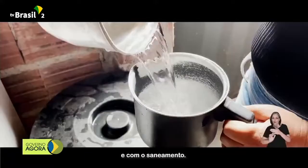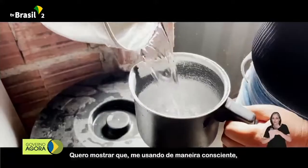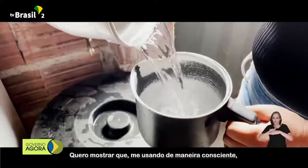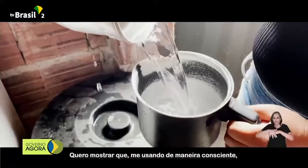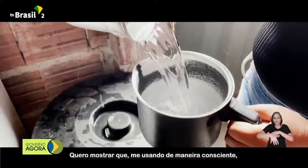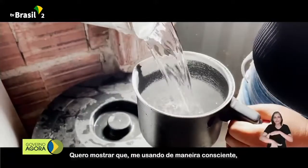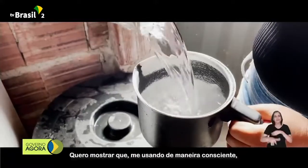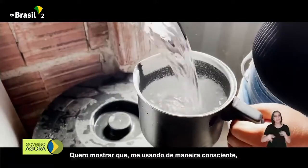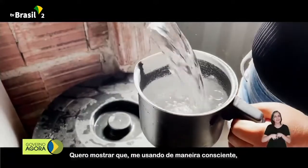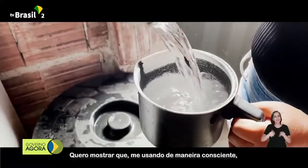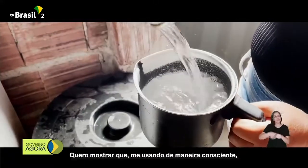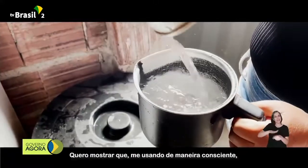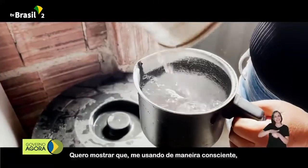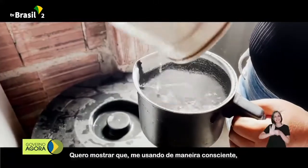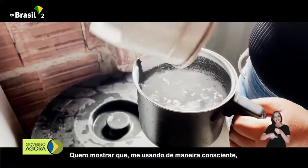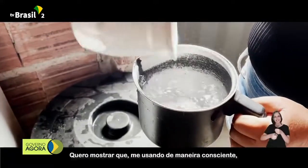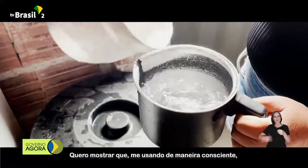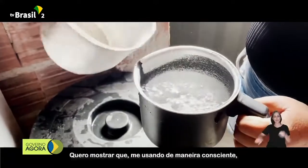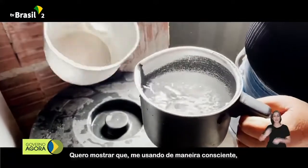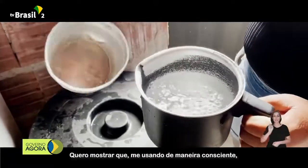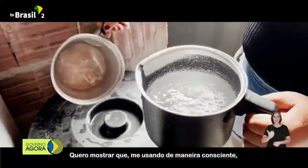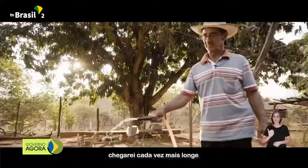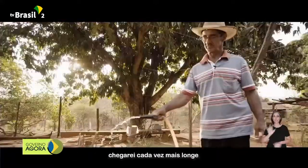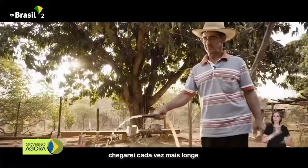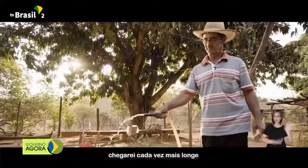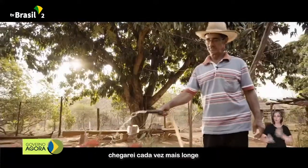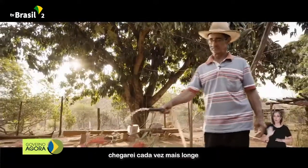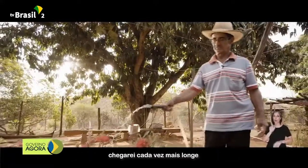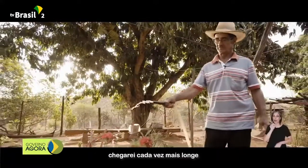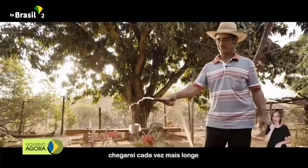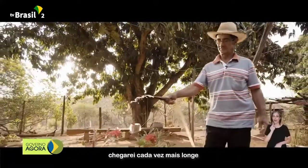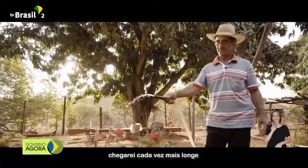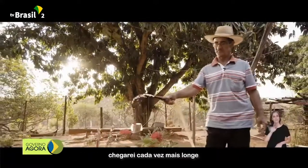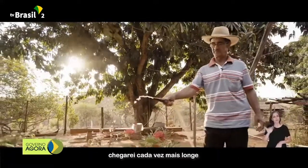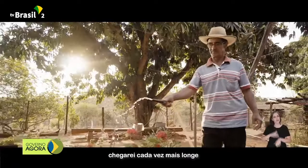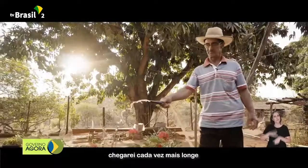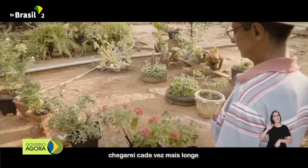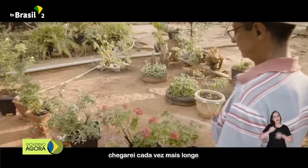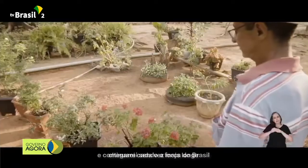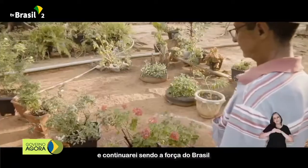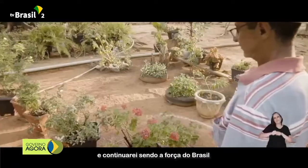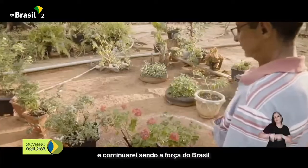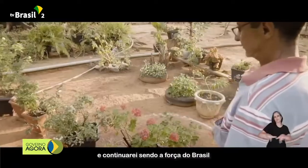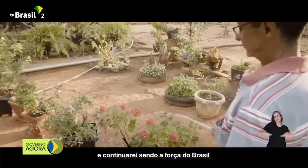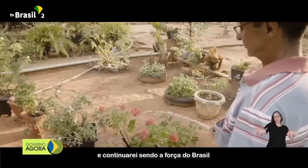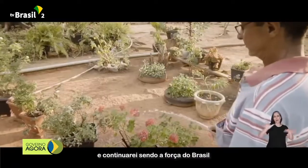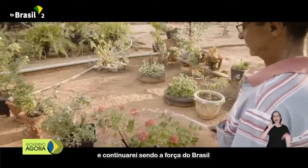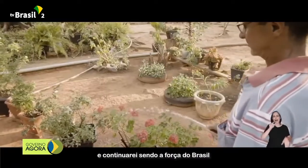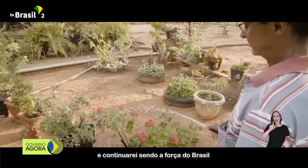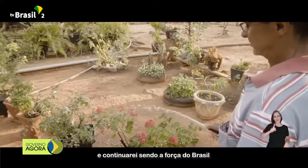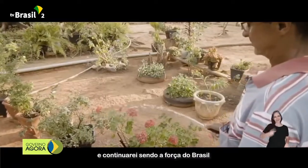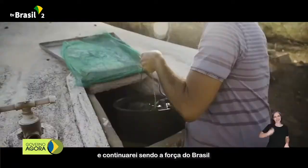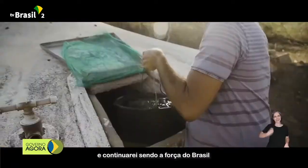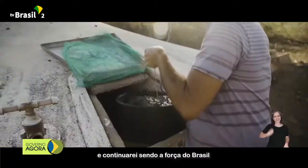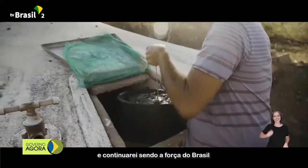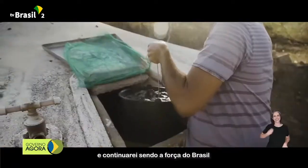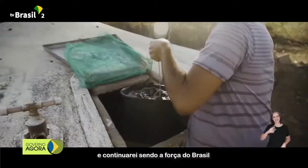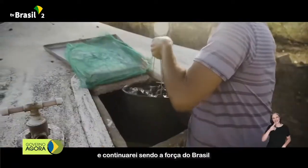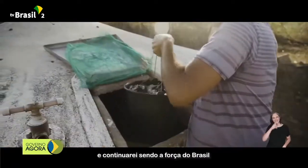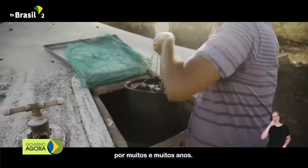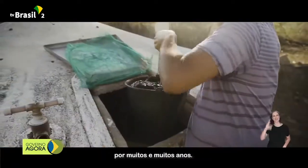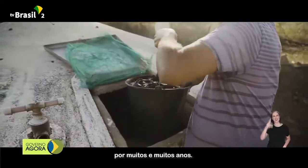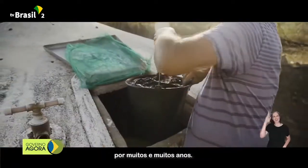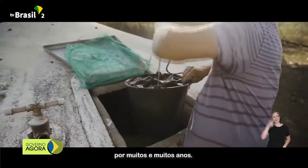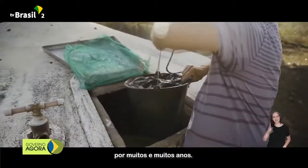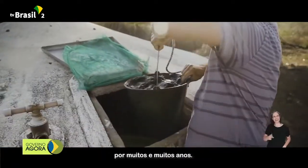saneamento. Quero mostrar que, me usando de maneira consciente, chegarei cada vez mais longe e continuarei sendo a força do